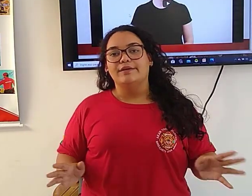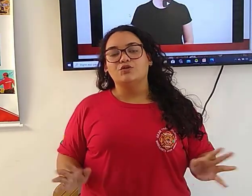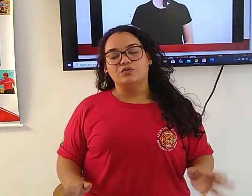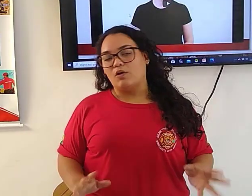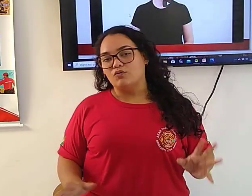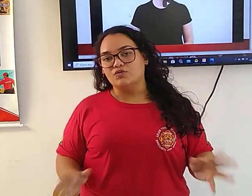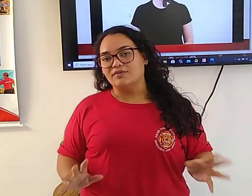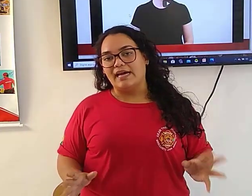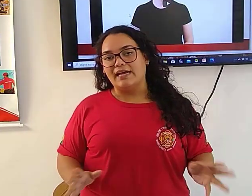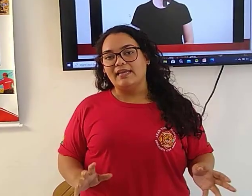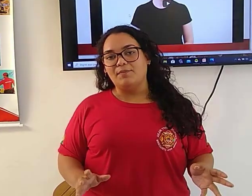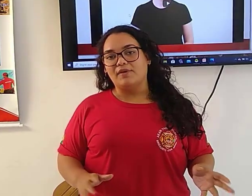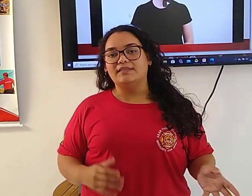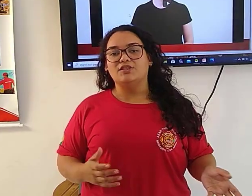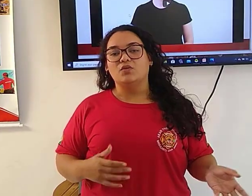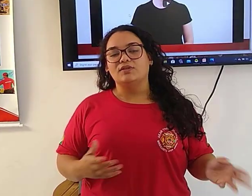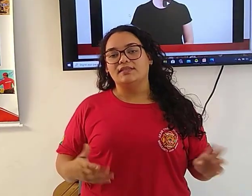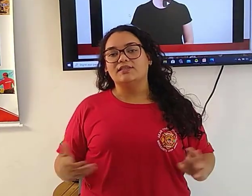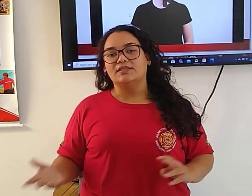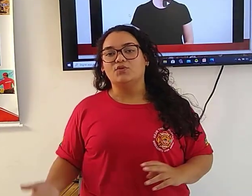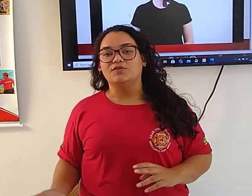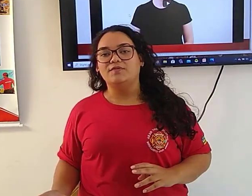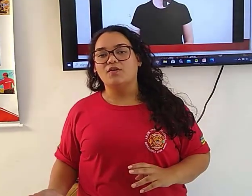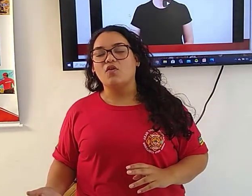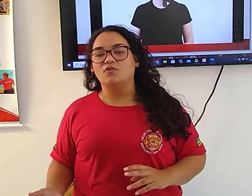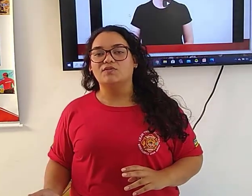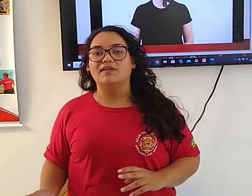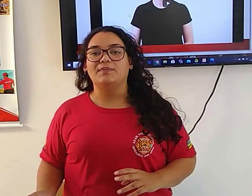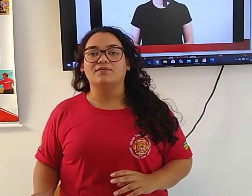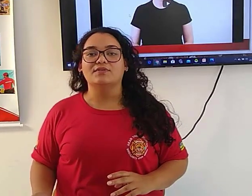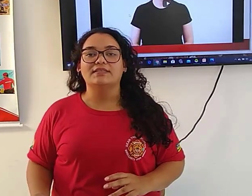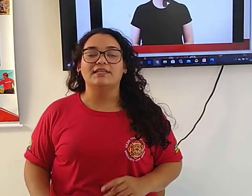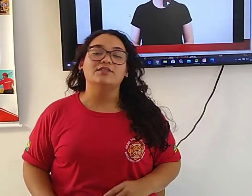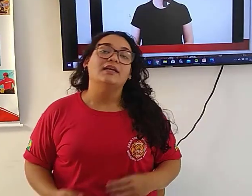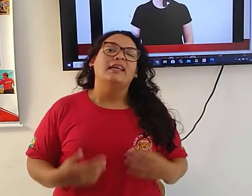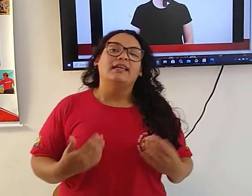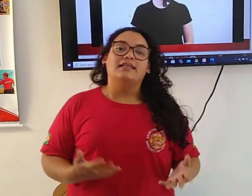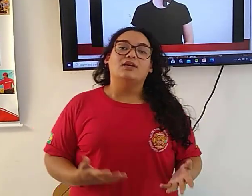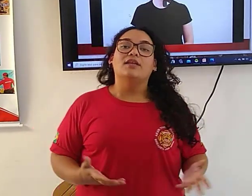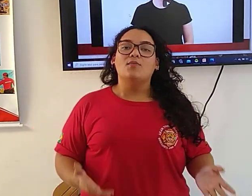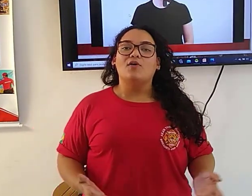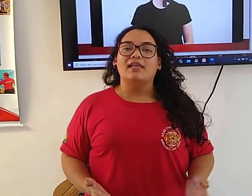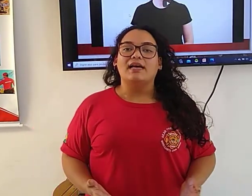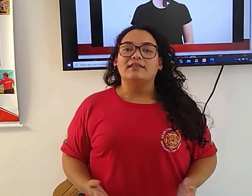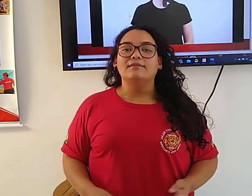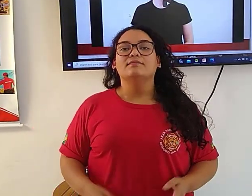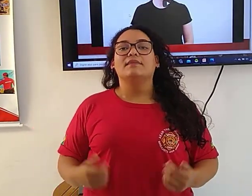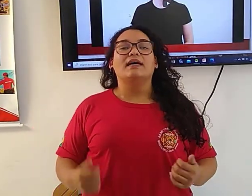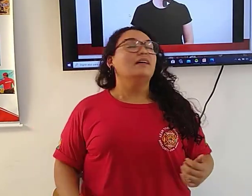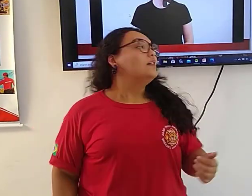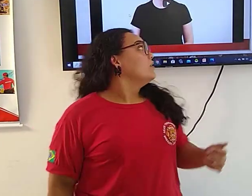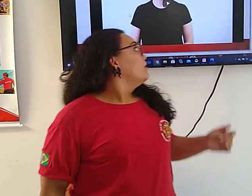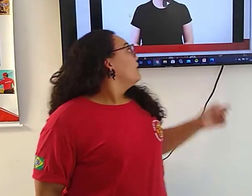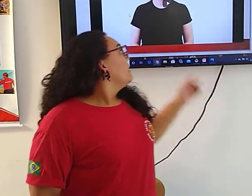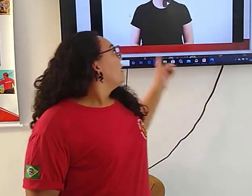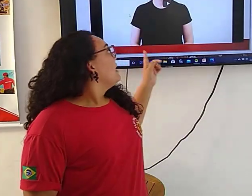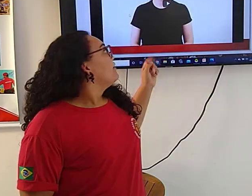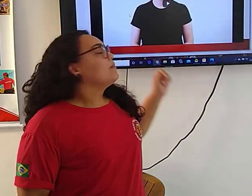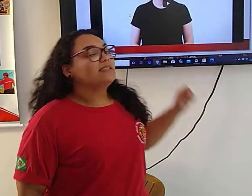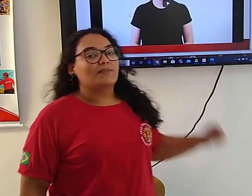algum sotaque, né? Porque existem alguns sinais que se modificam, como eu já falei para vocês. Então, dê uma olhada, tá? E vou passar para